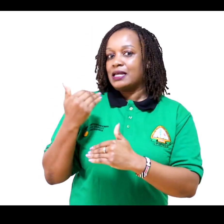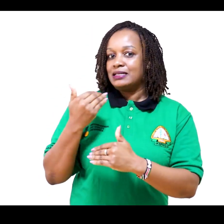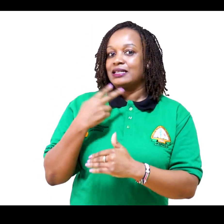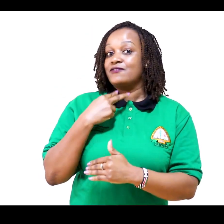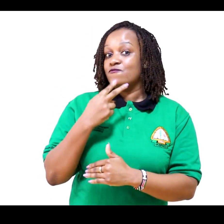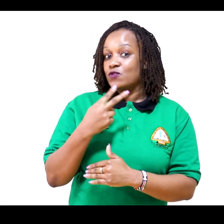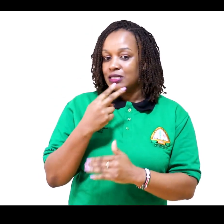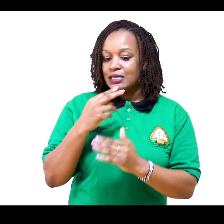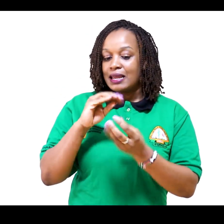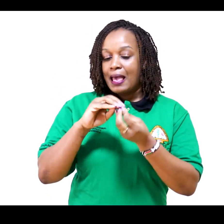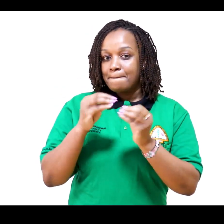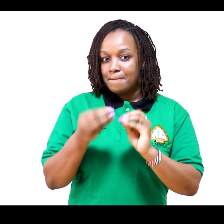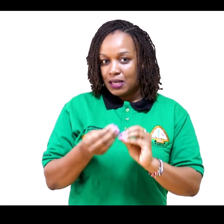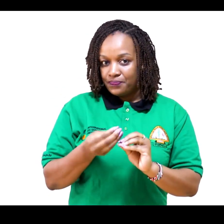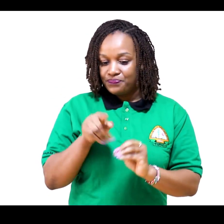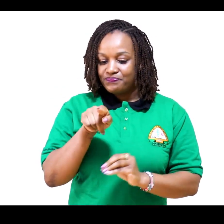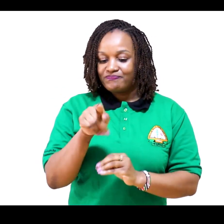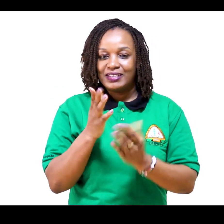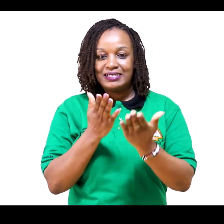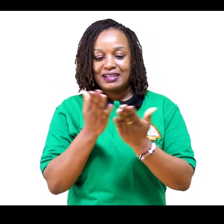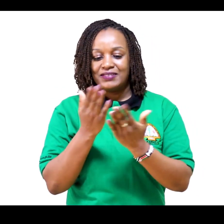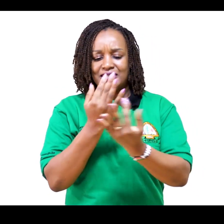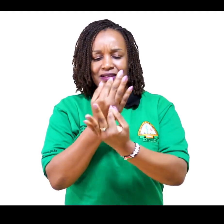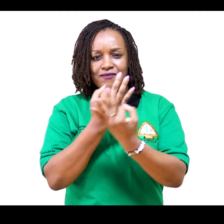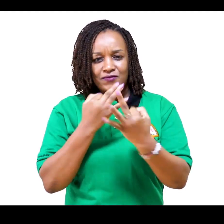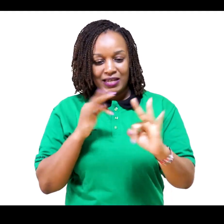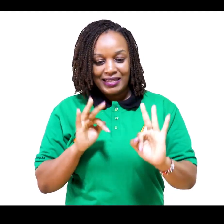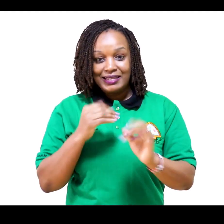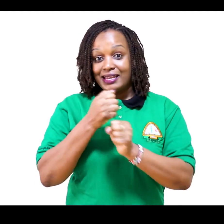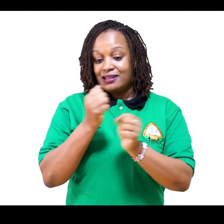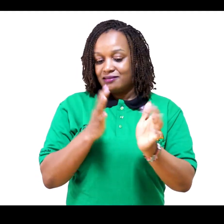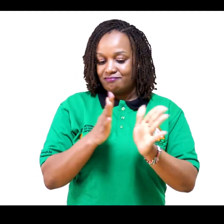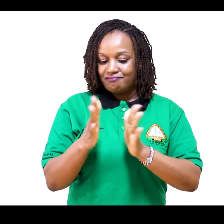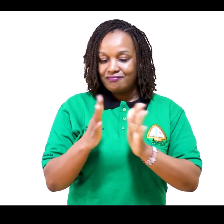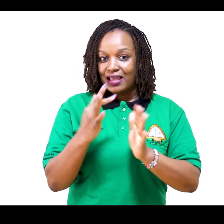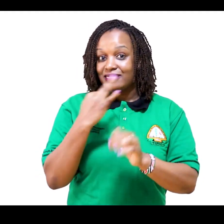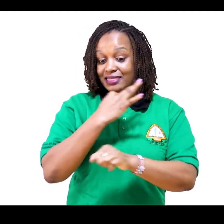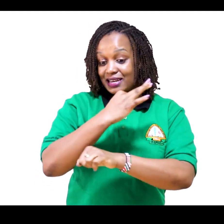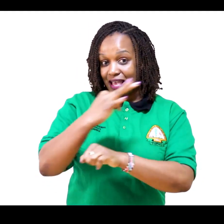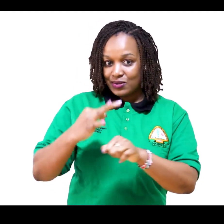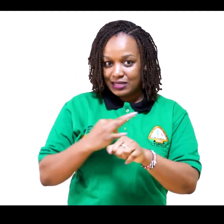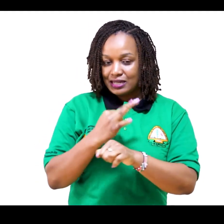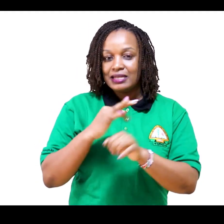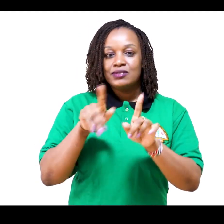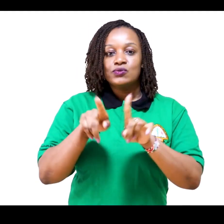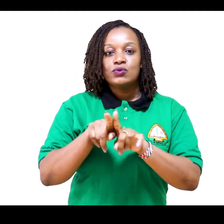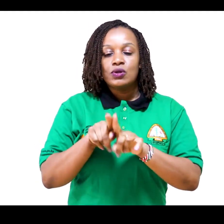ya shehena iliyopitishwa. Huduma hii haina malipo na inafanywa katika saa 3 na makubaliano